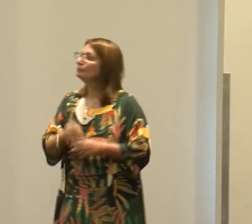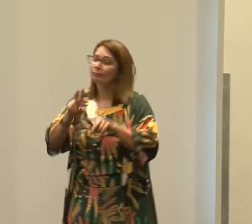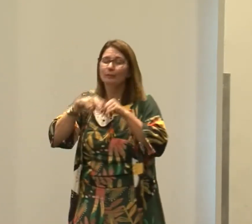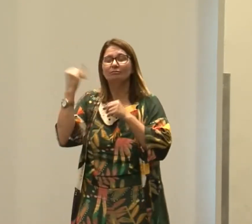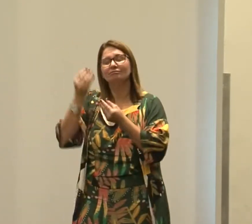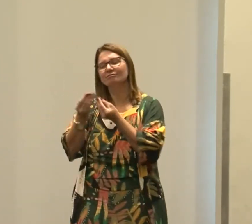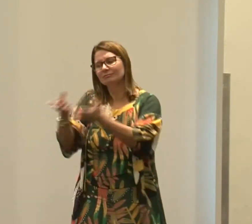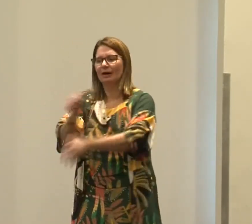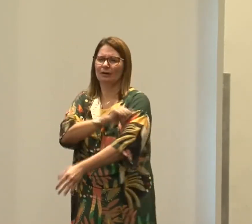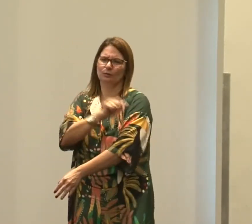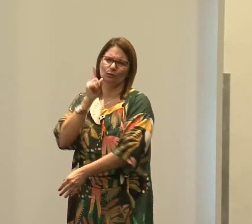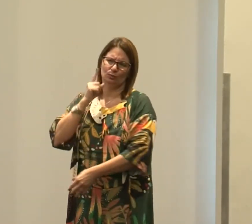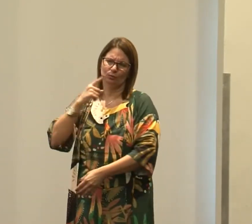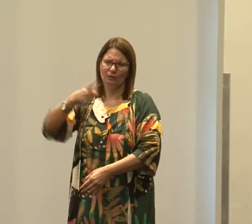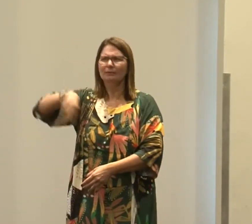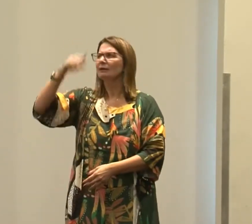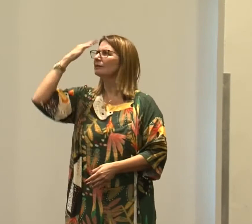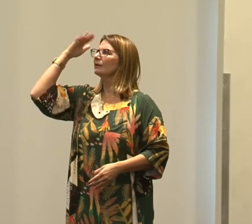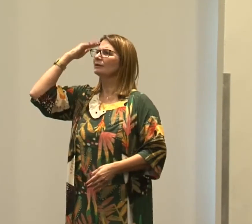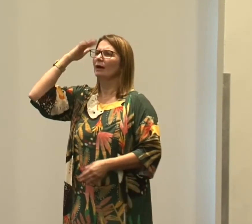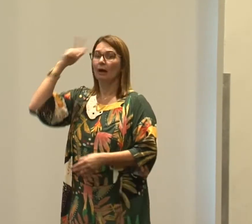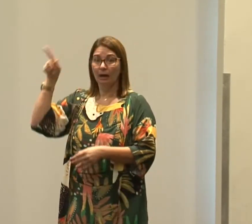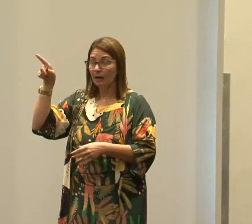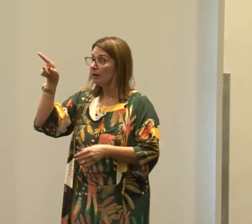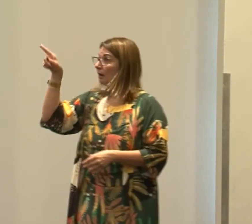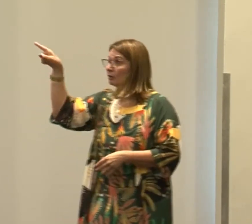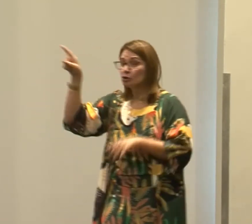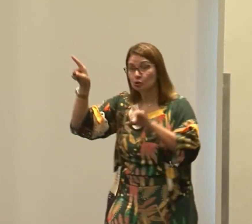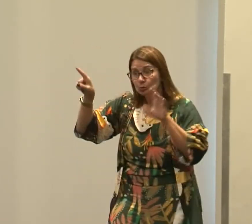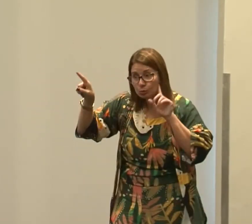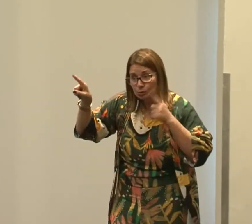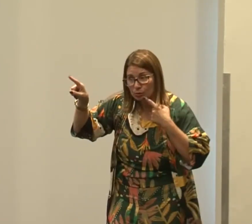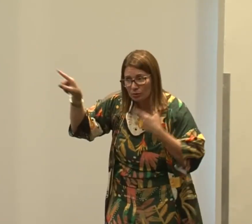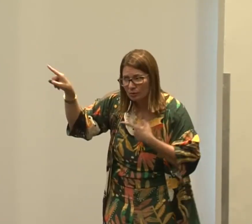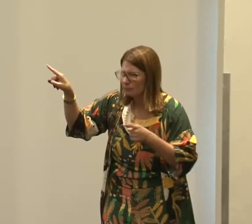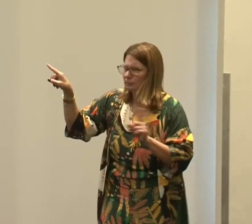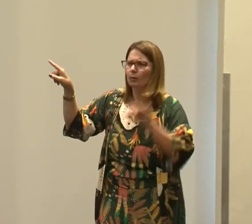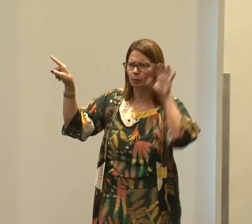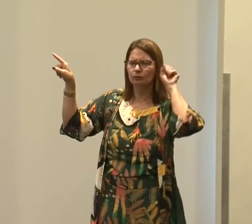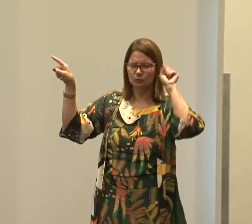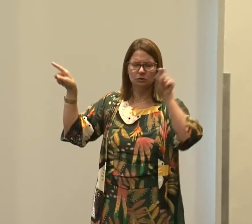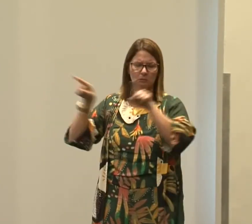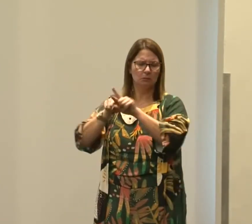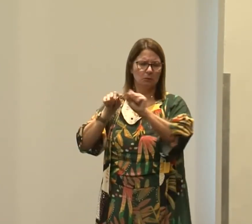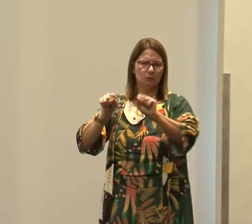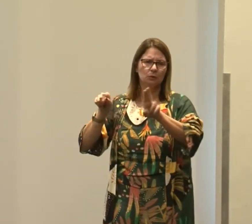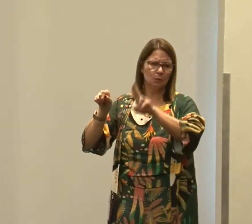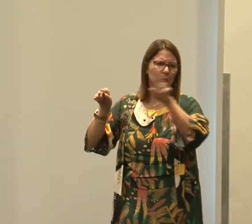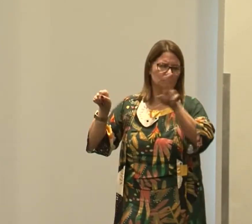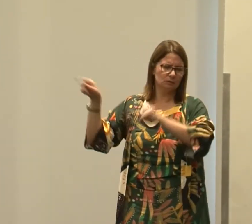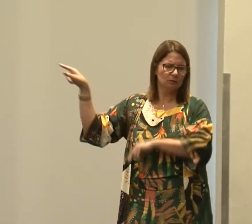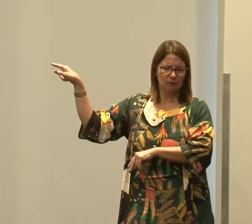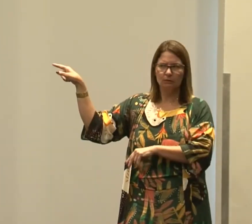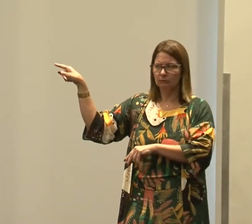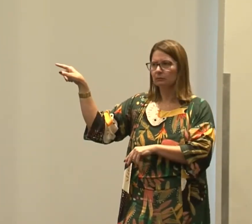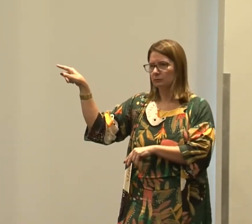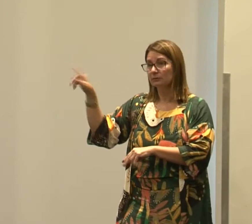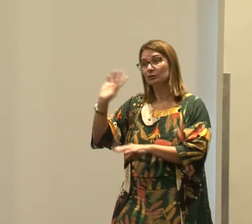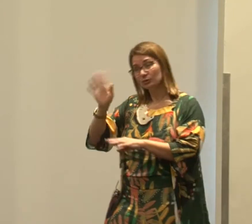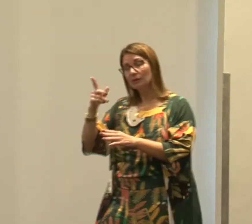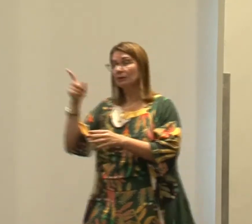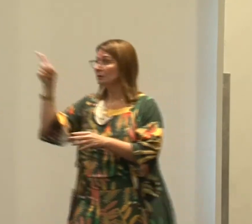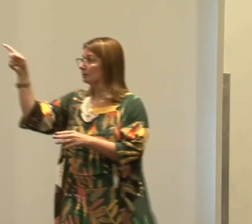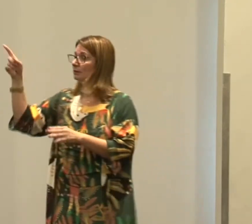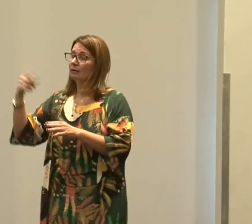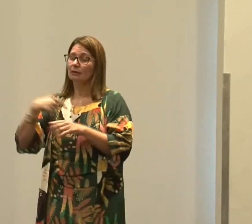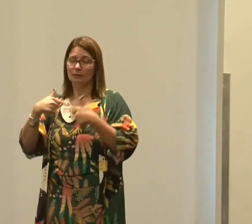demorado. Por isso, mas é importante que os alunos surdos tenham contato com isso. Não é só os surdos, os ouvintes também